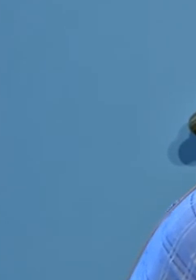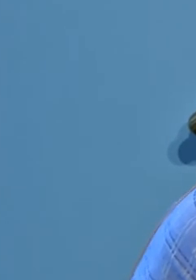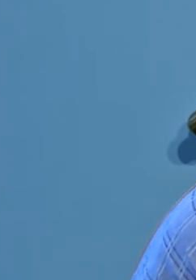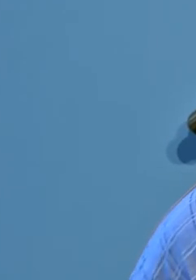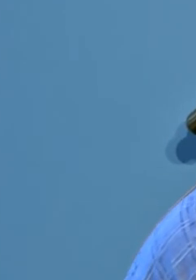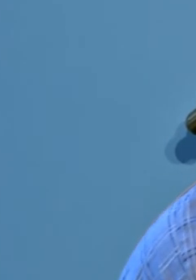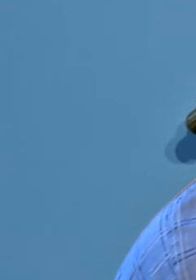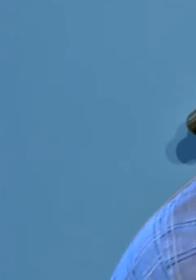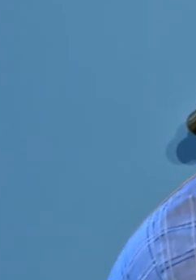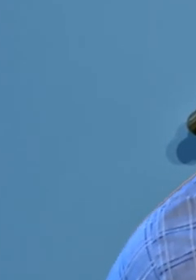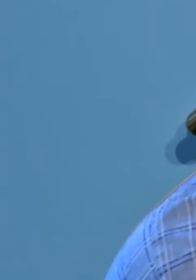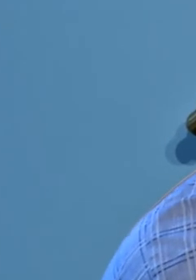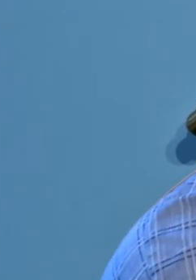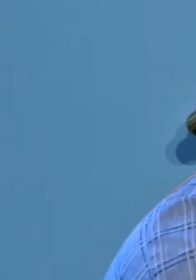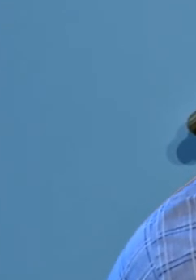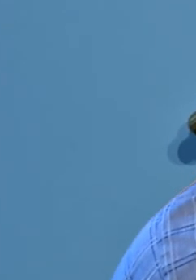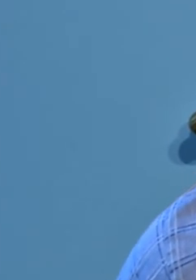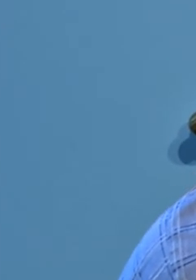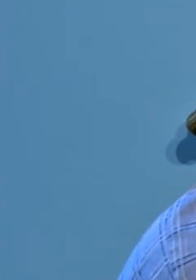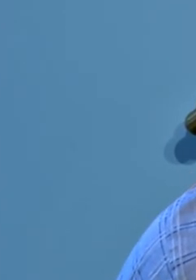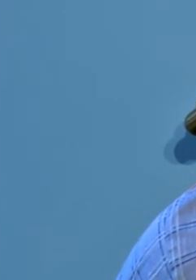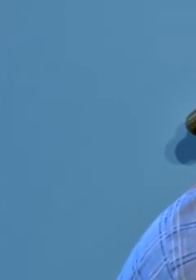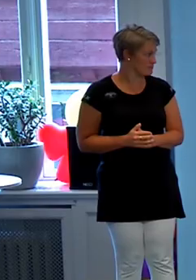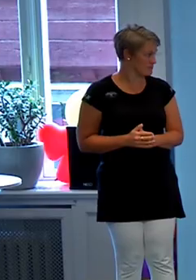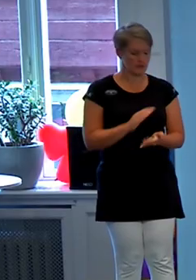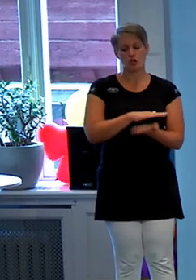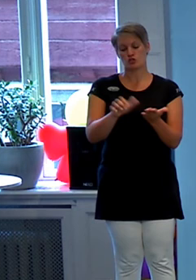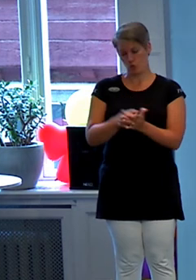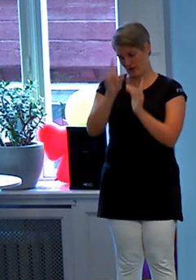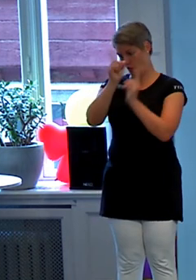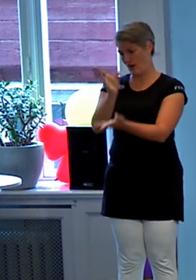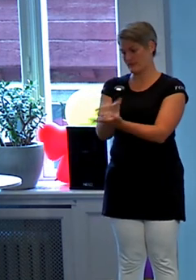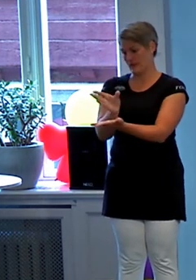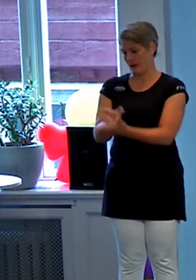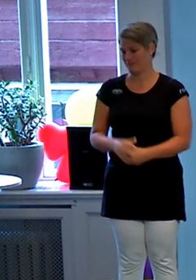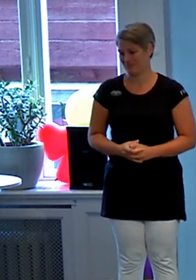struktur? Vi hittar andra modeller. Vad säger du? Det får Skåne bestämma.